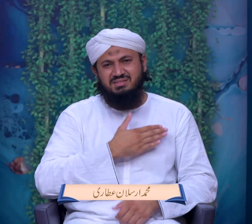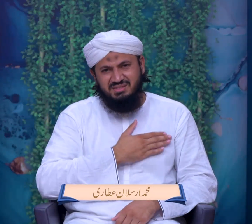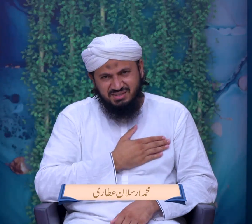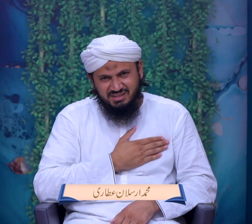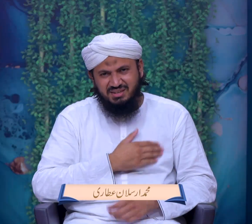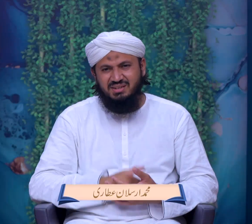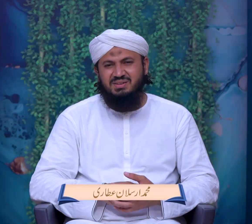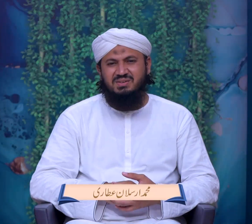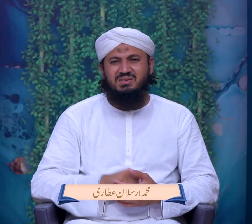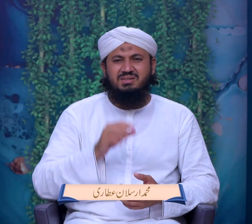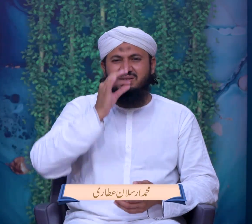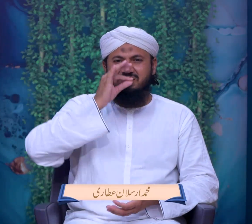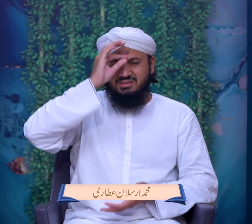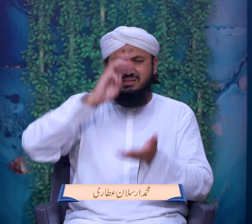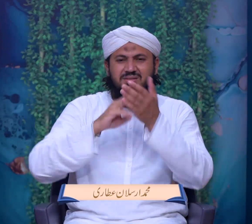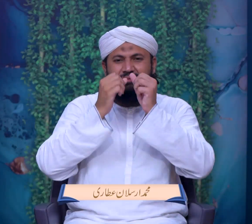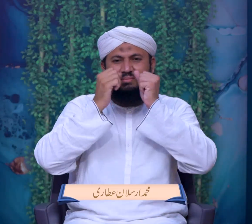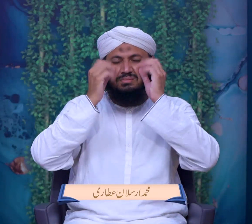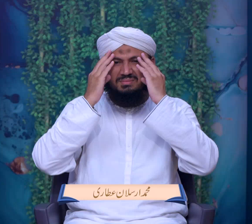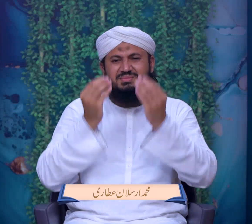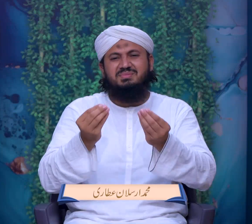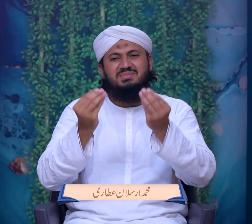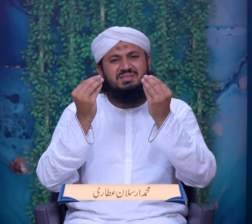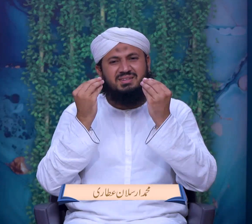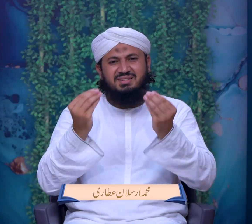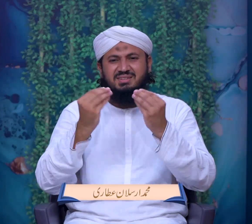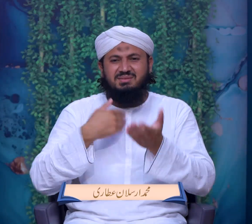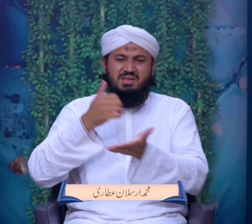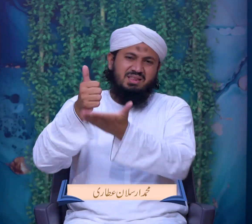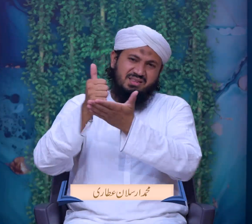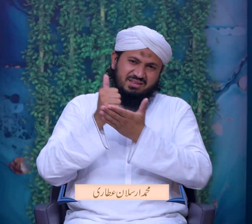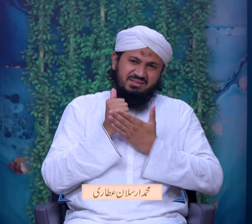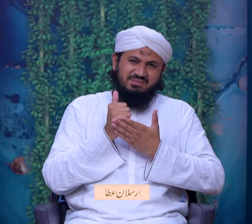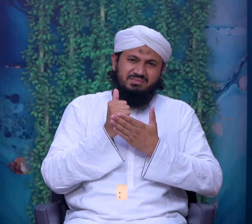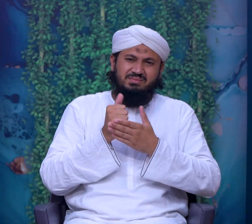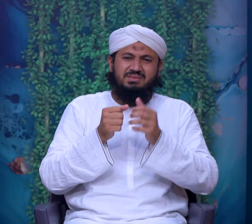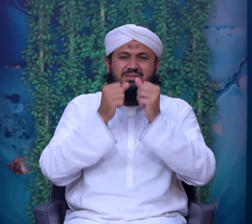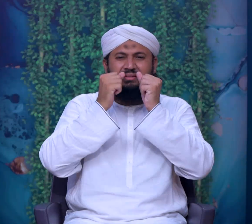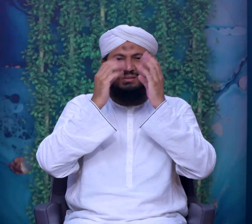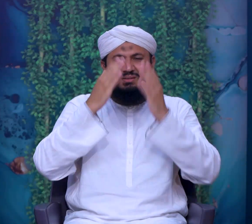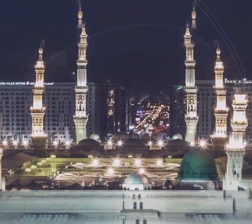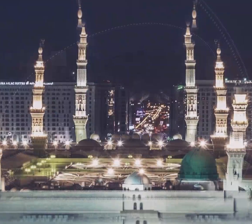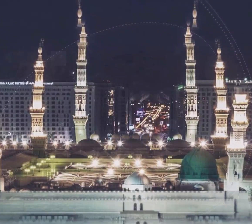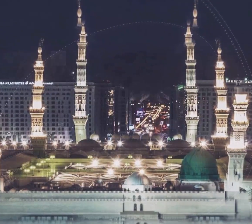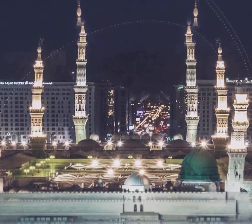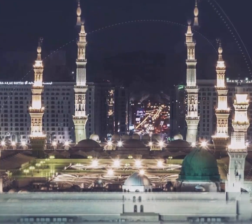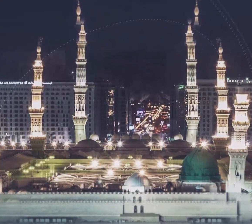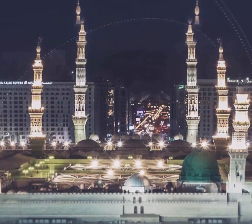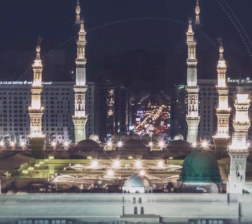دیکھو لیے جاتا ہے توڑا نور کا، نور کی سرکار ہے کیا اس میں توڑا نور کا۔ صلو علی الحبیب